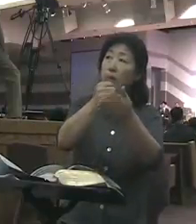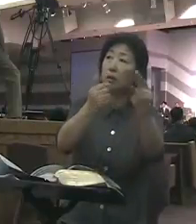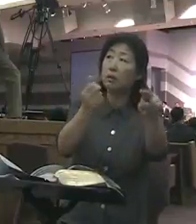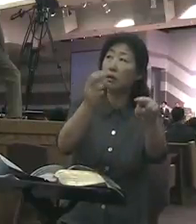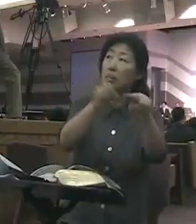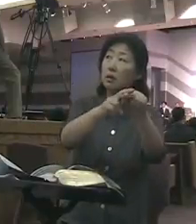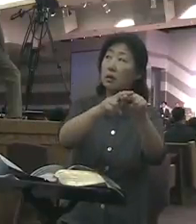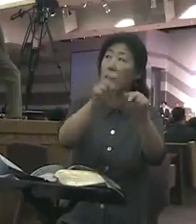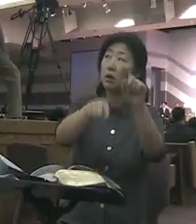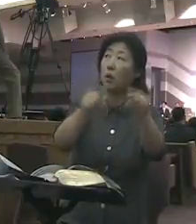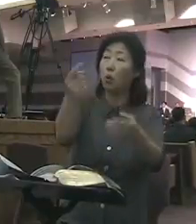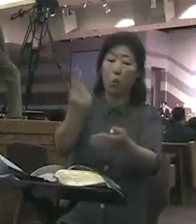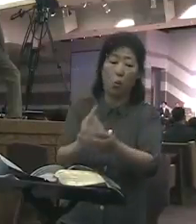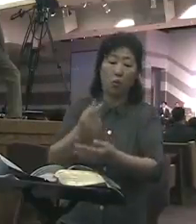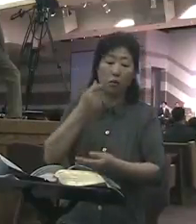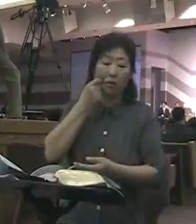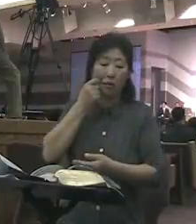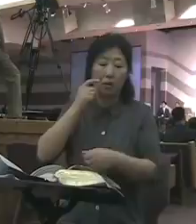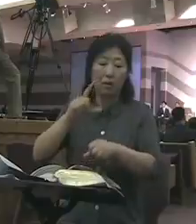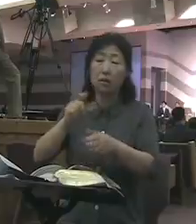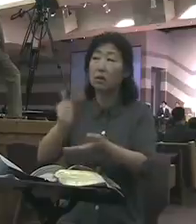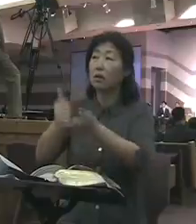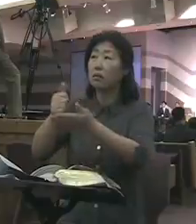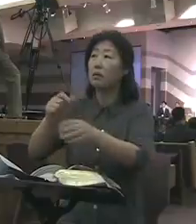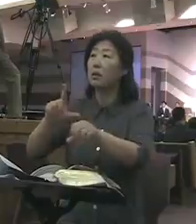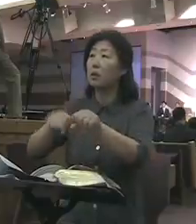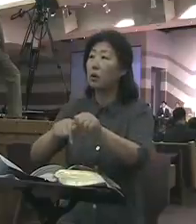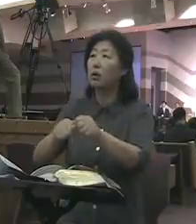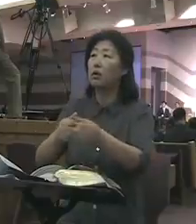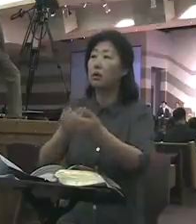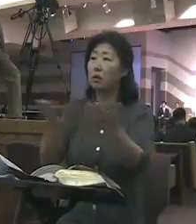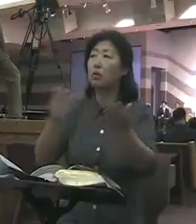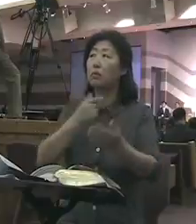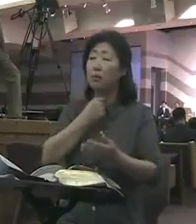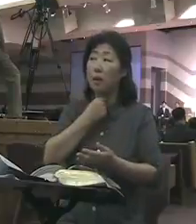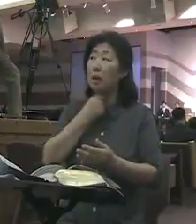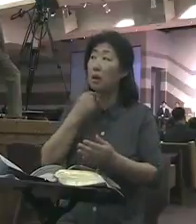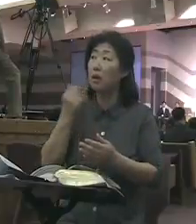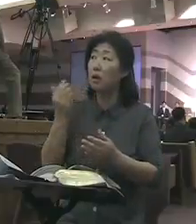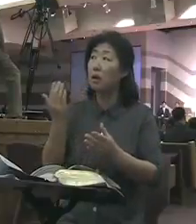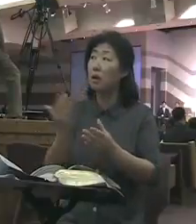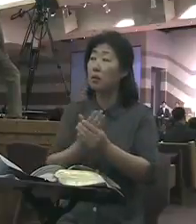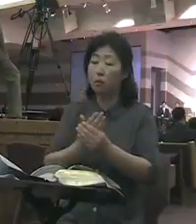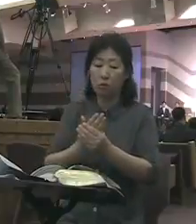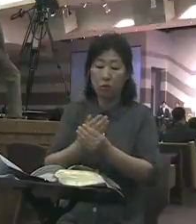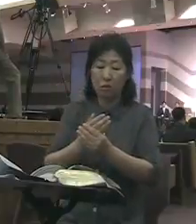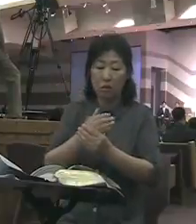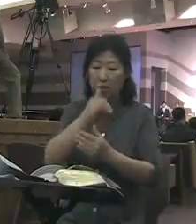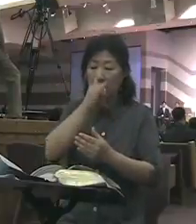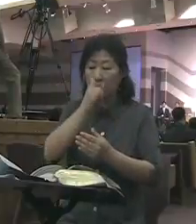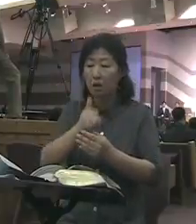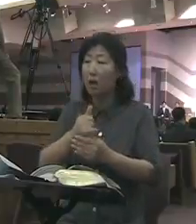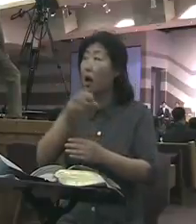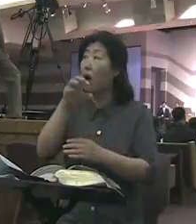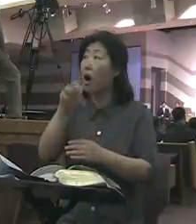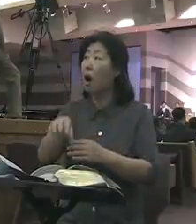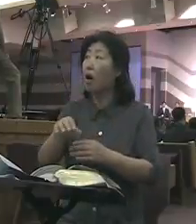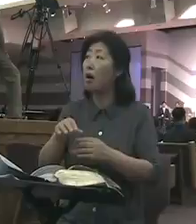분들 섬김의 기회를 드리고 싶습니다. 주변에 보시면 브레셔가 들어있는데 앞에는 은사 배치